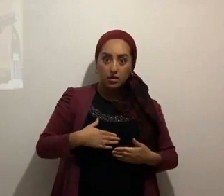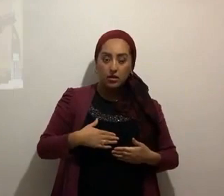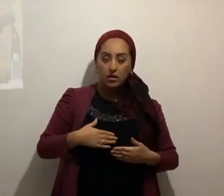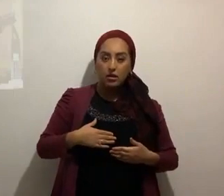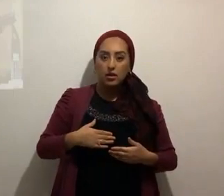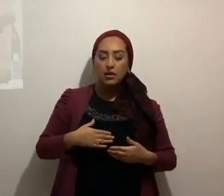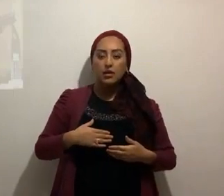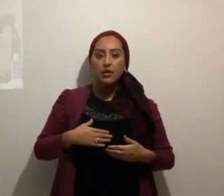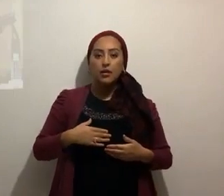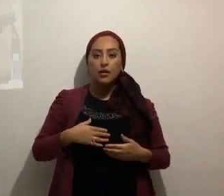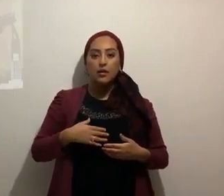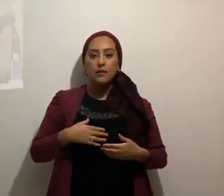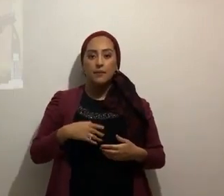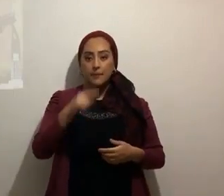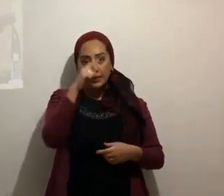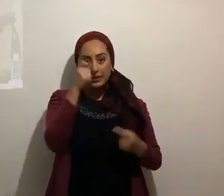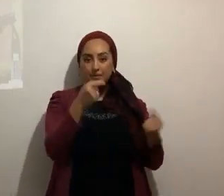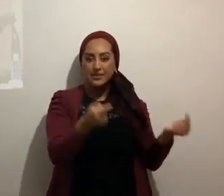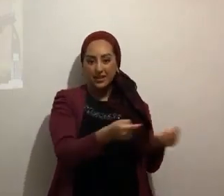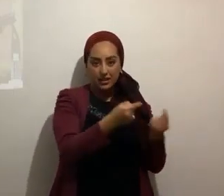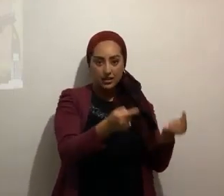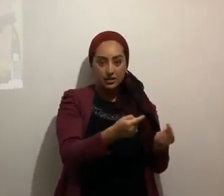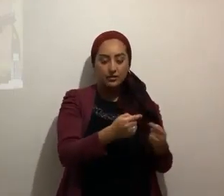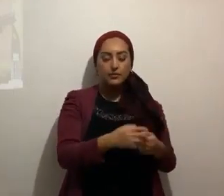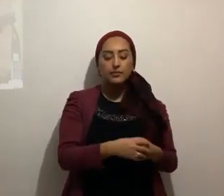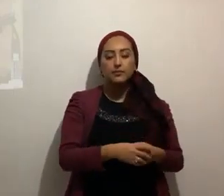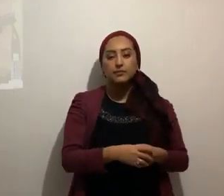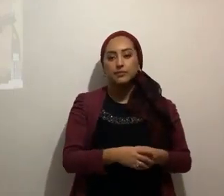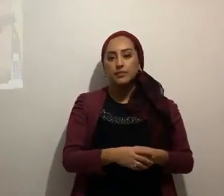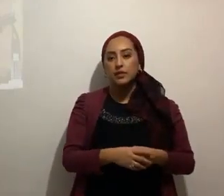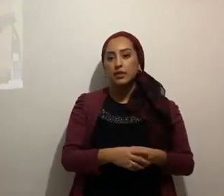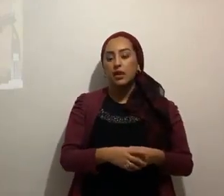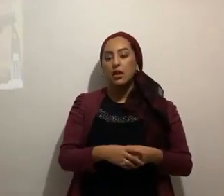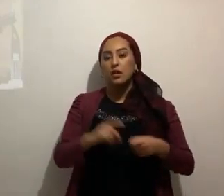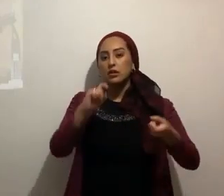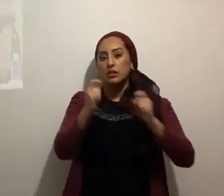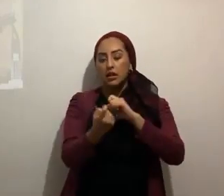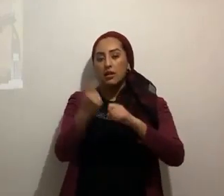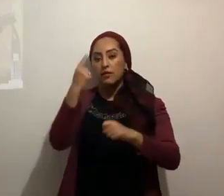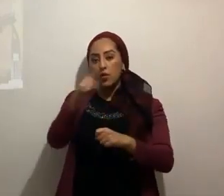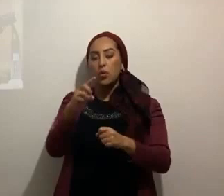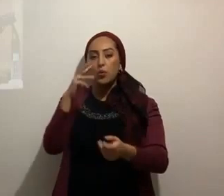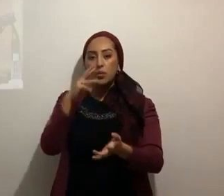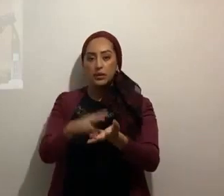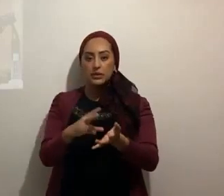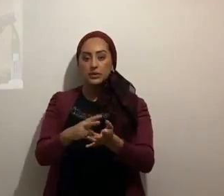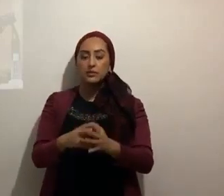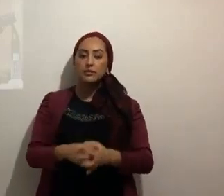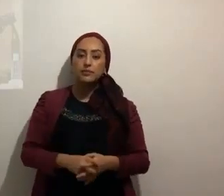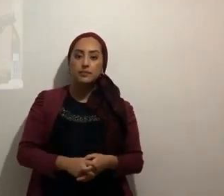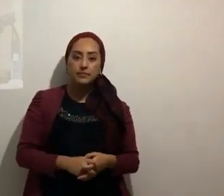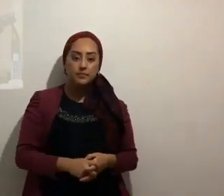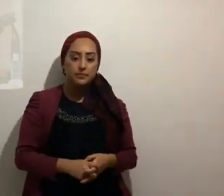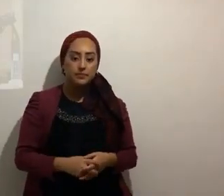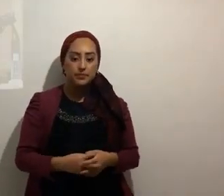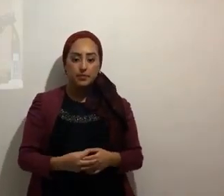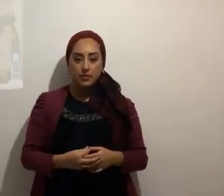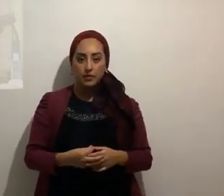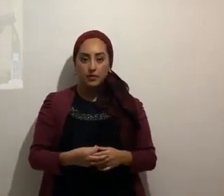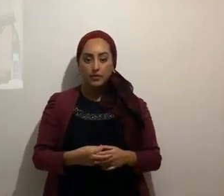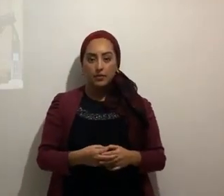es consecuencia del pecado, el dolor, por sus testigos. Sobre todo el dolor, es a lo que yo me